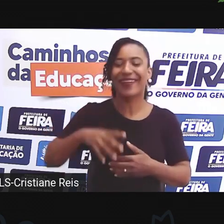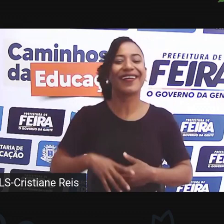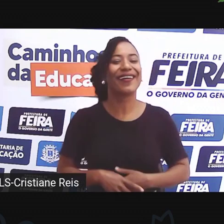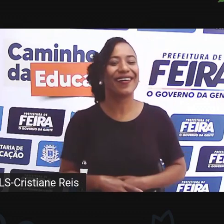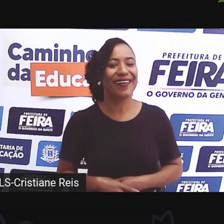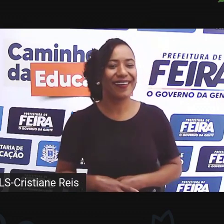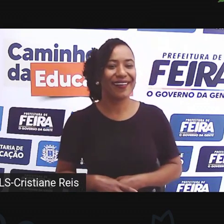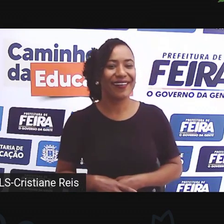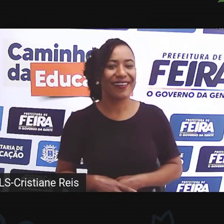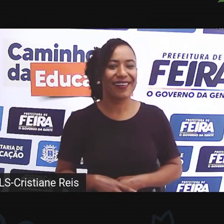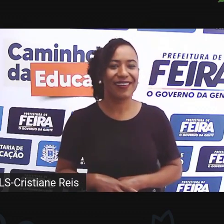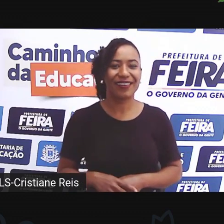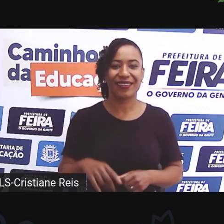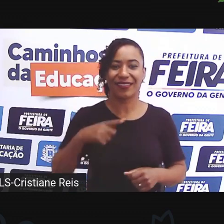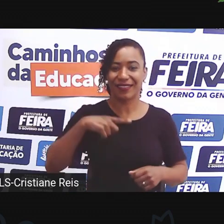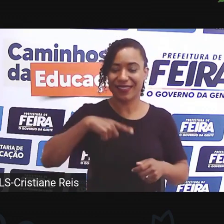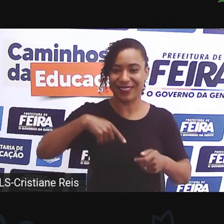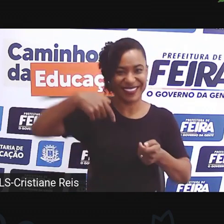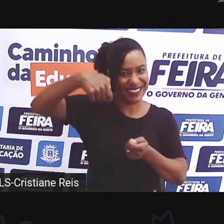tem ó, o espremedor.